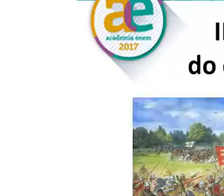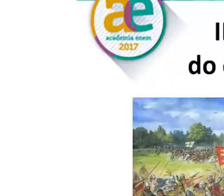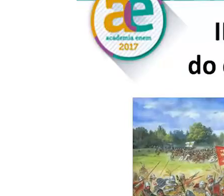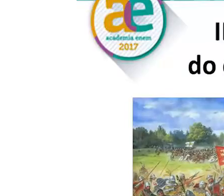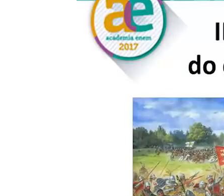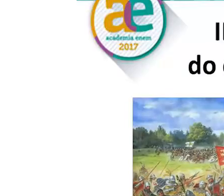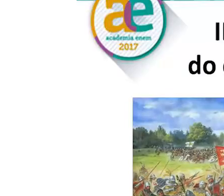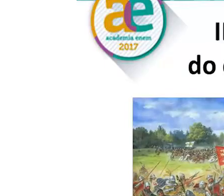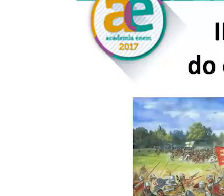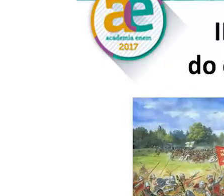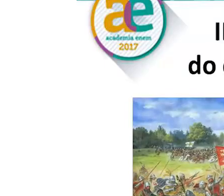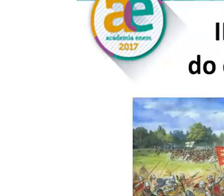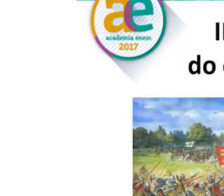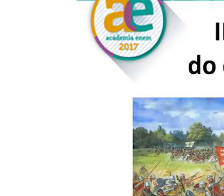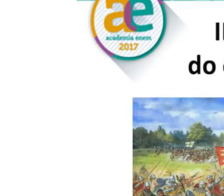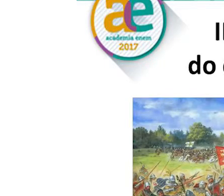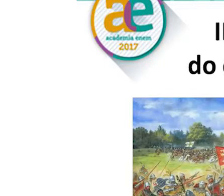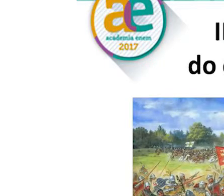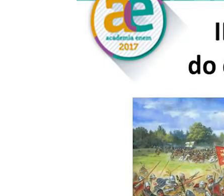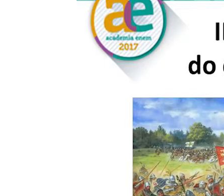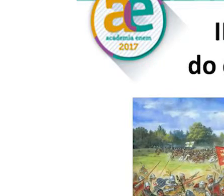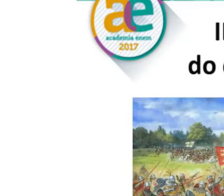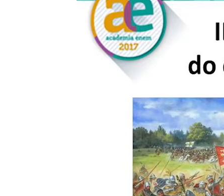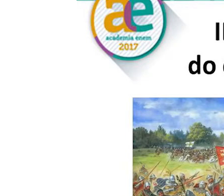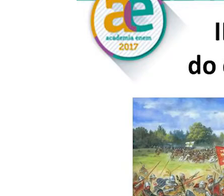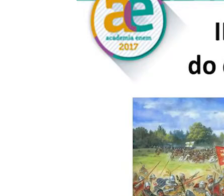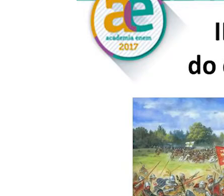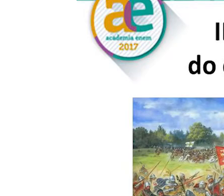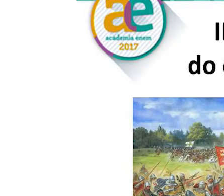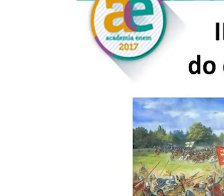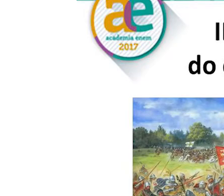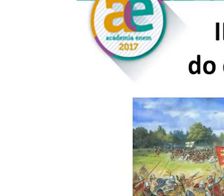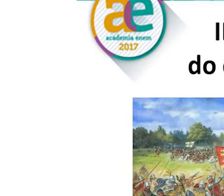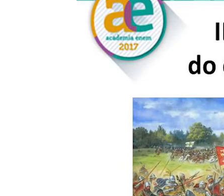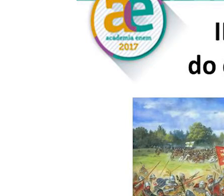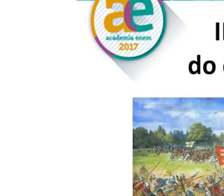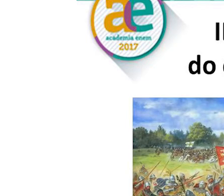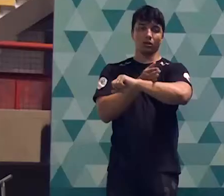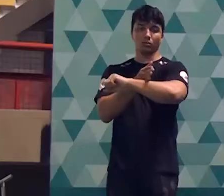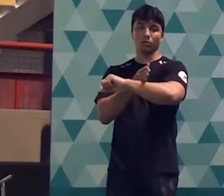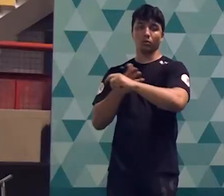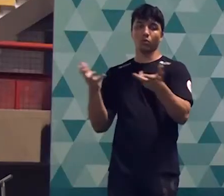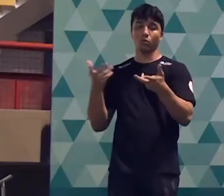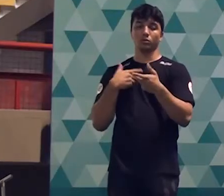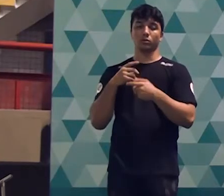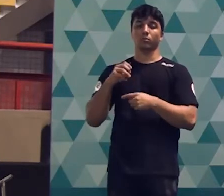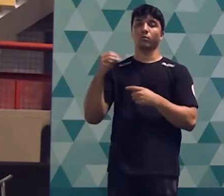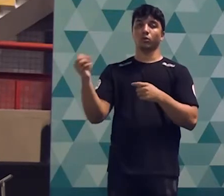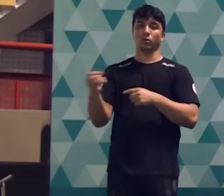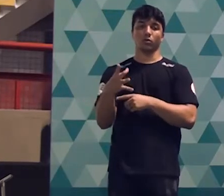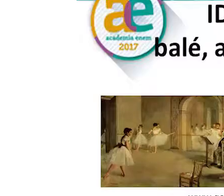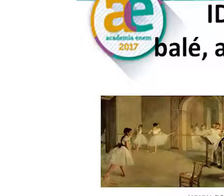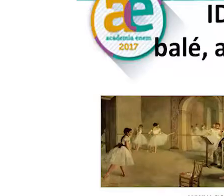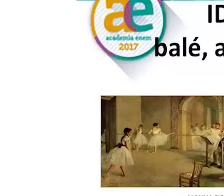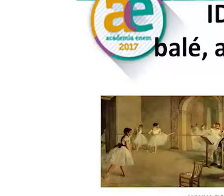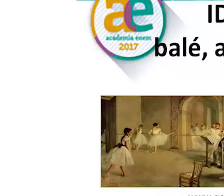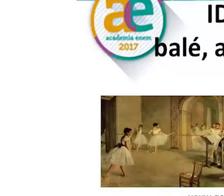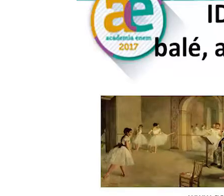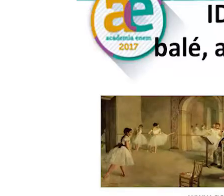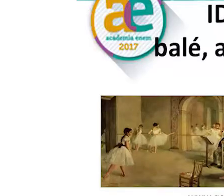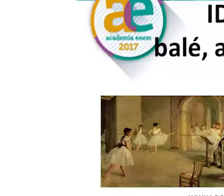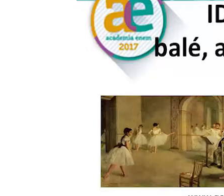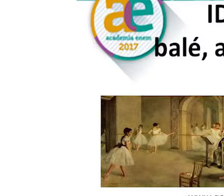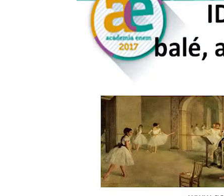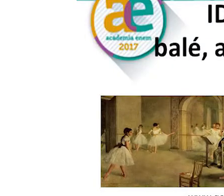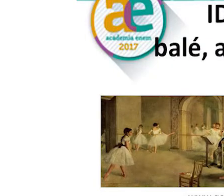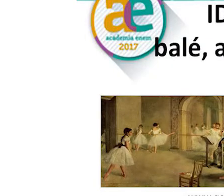A guerra, preparação do corpo para a guerra na Idade Média. Hoje, na Idade Moderna, balé, dança